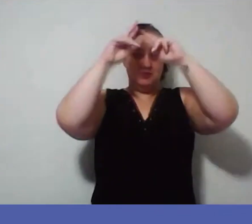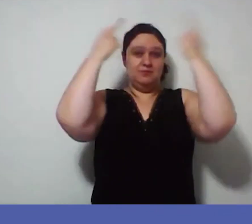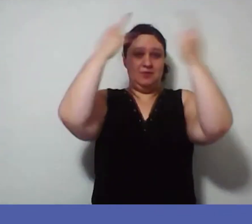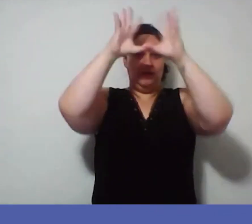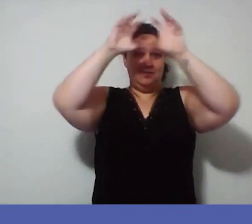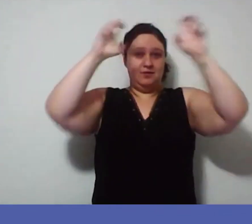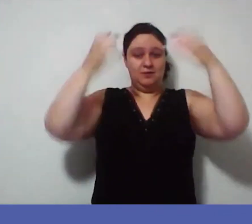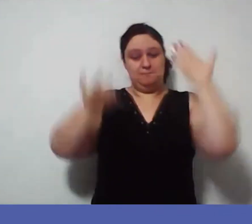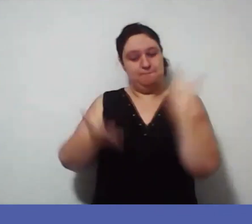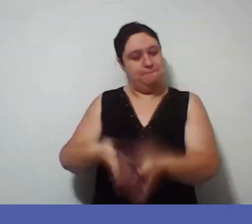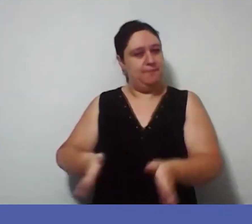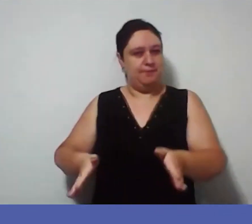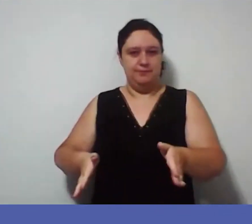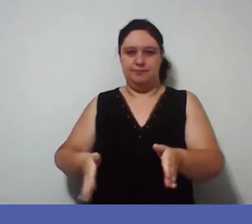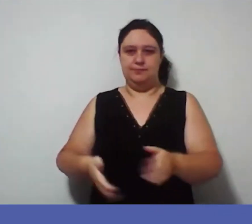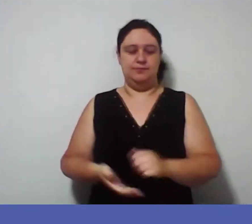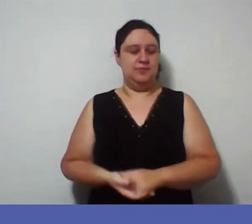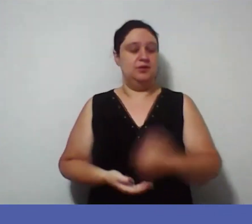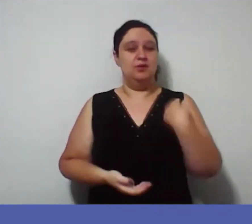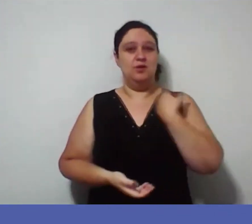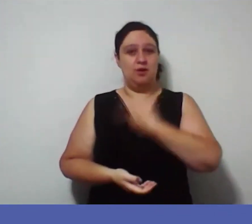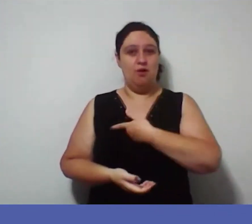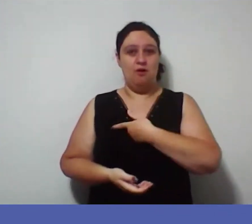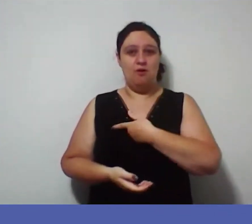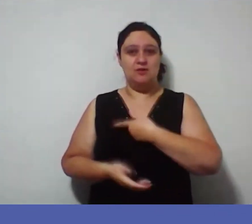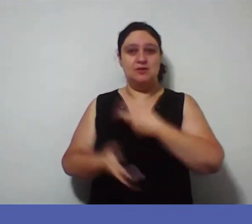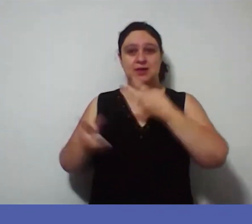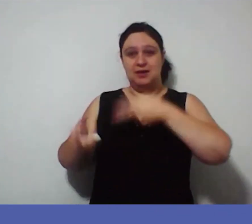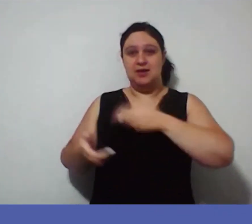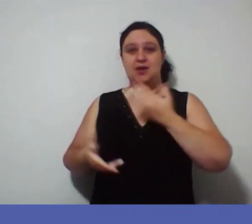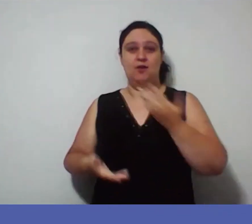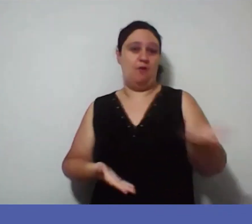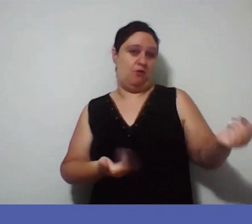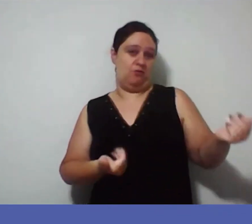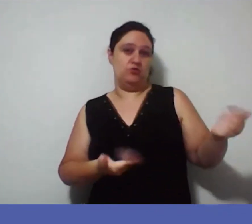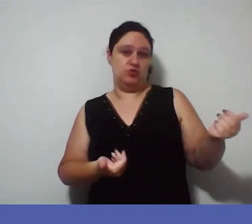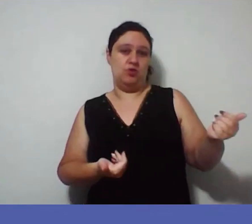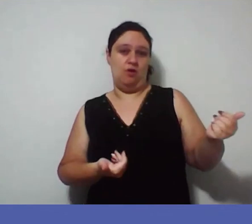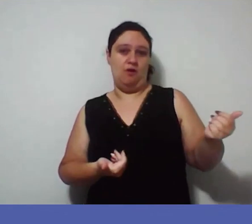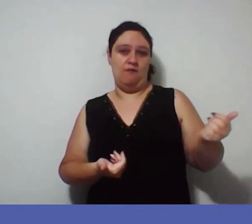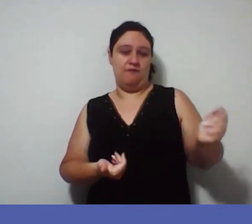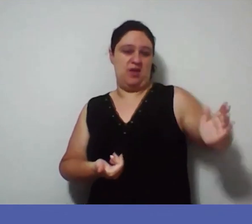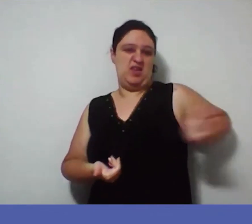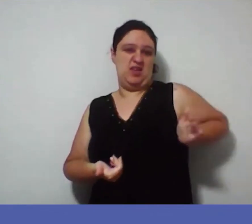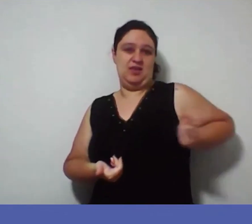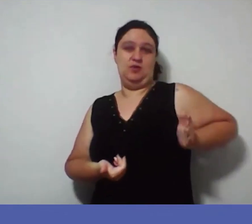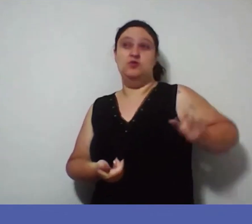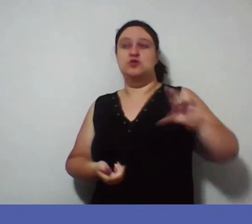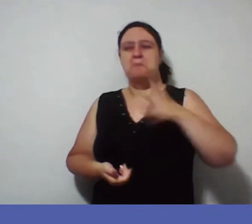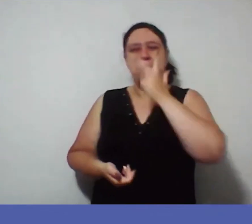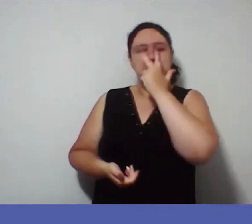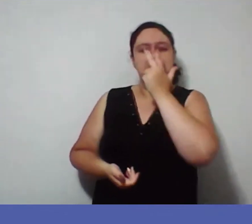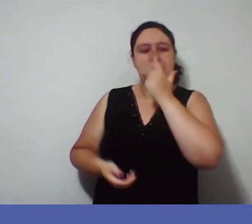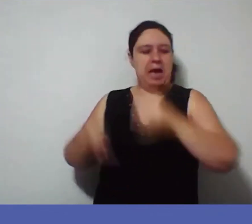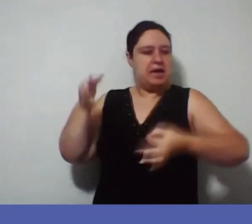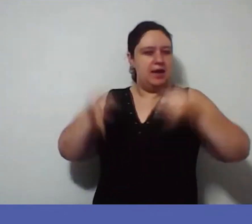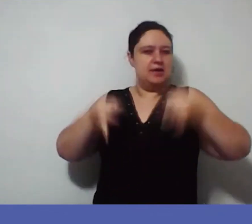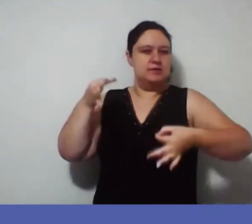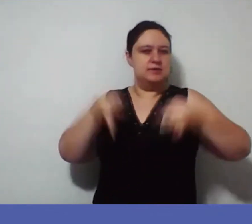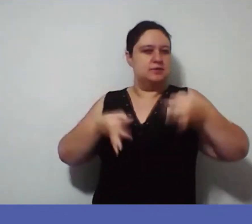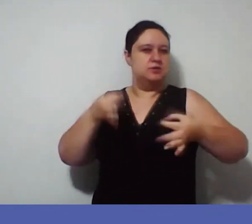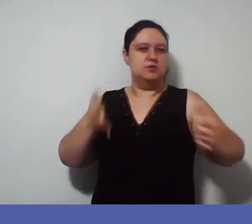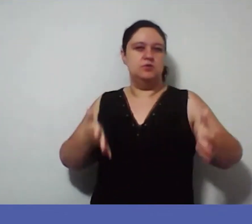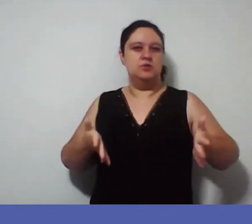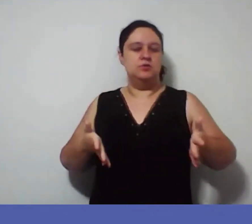Se nós ficarmos como o jovem rico, apenas na aparência de ser um homem justo, guardar aparentemente